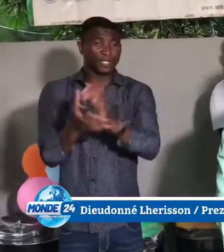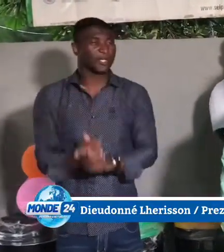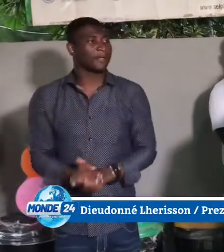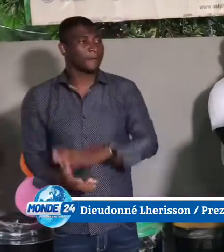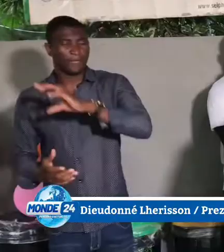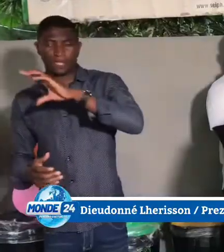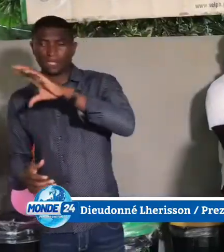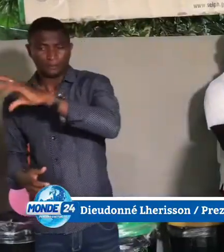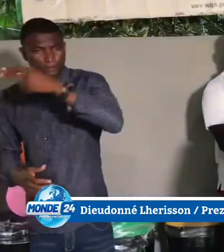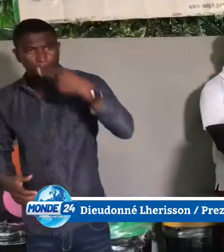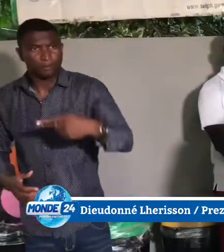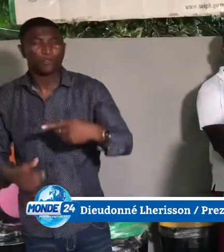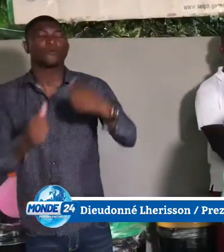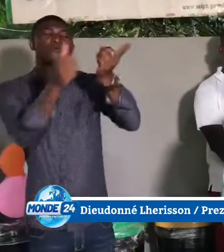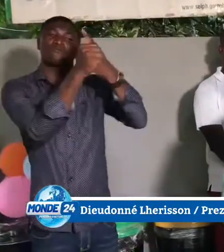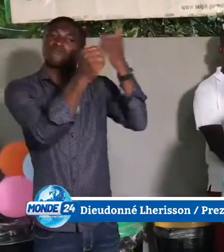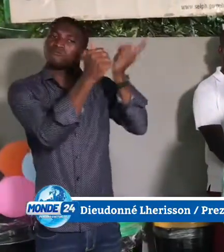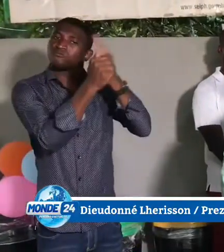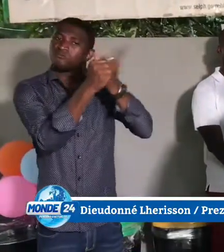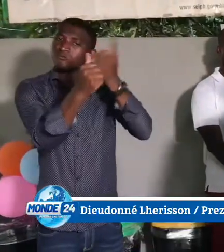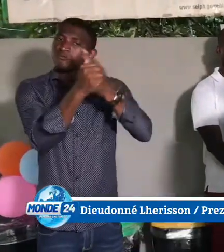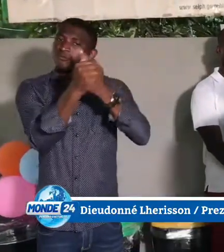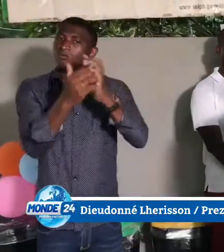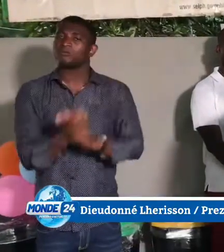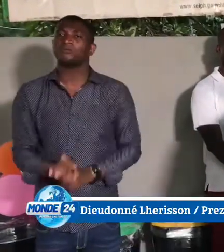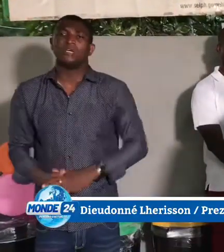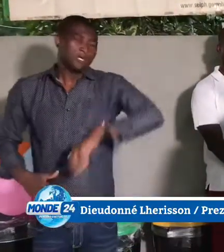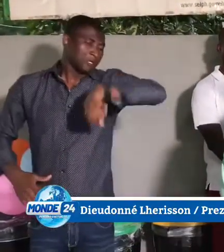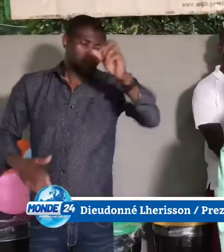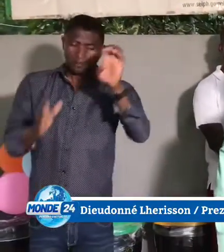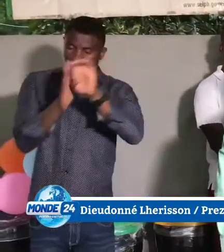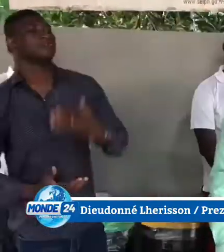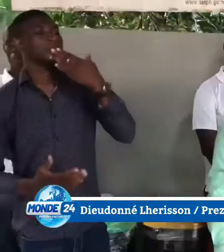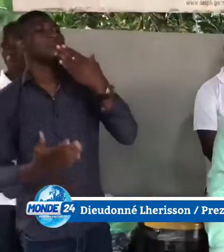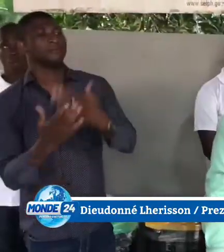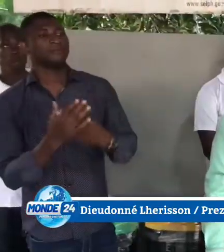ou en premier là-dedans. L'autre l'État n'a pas né.